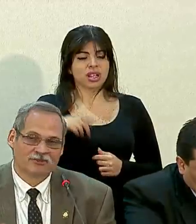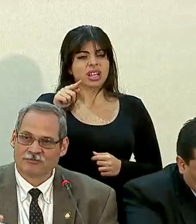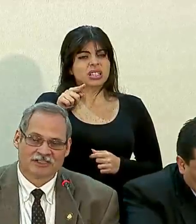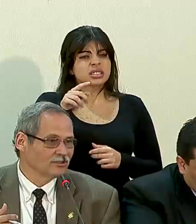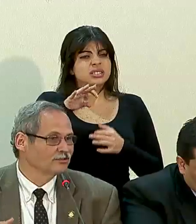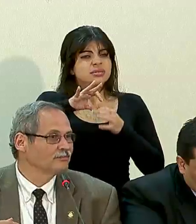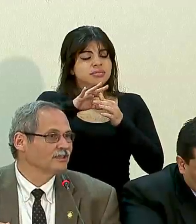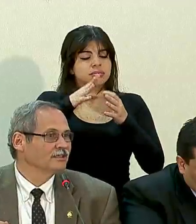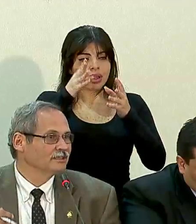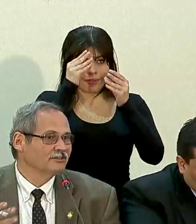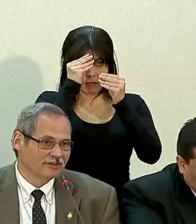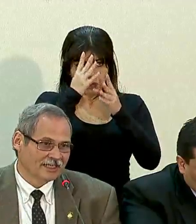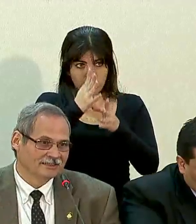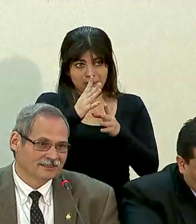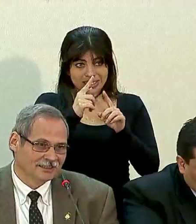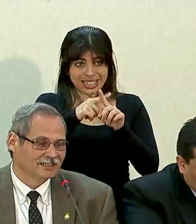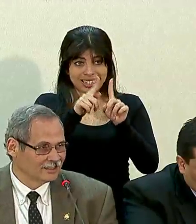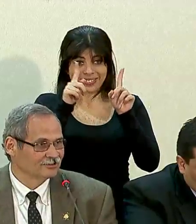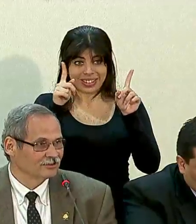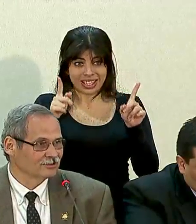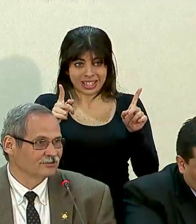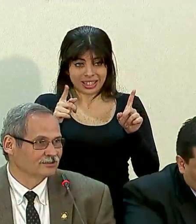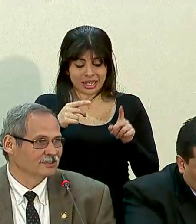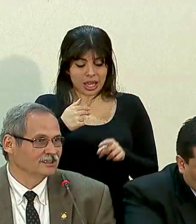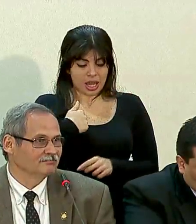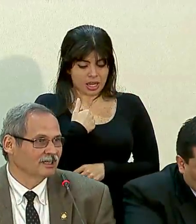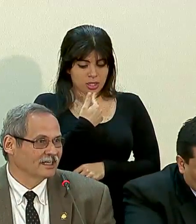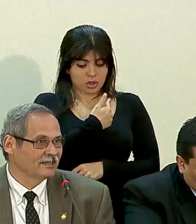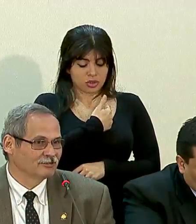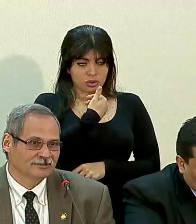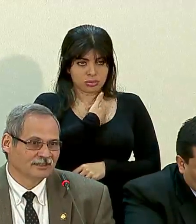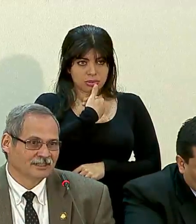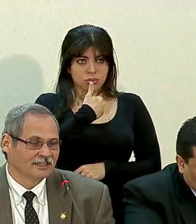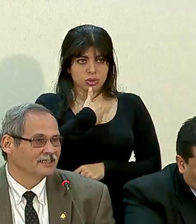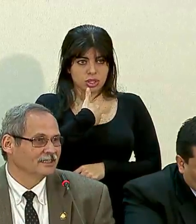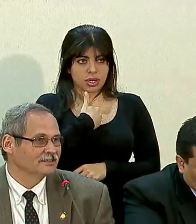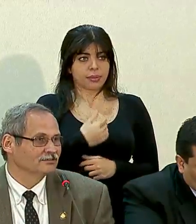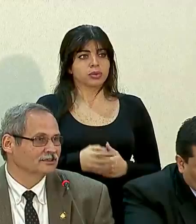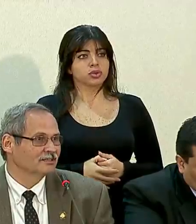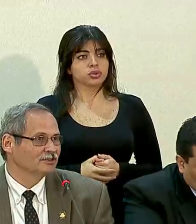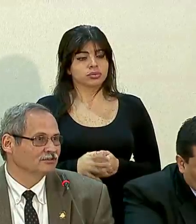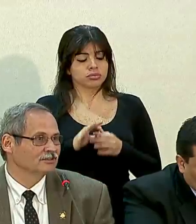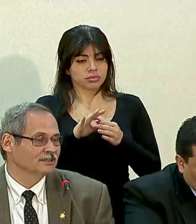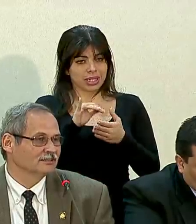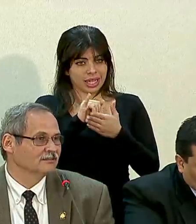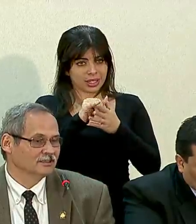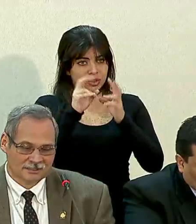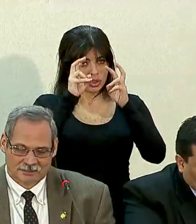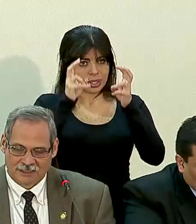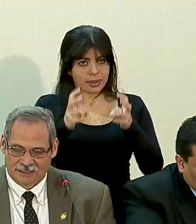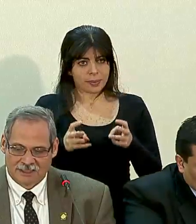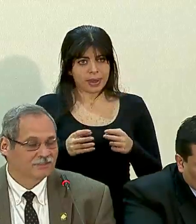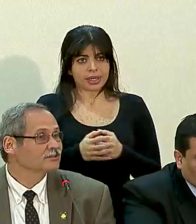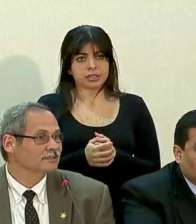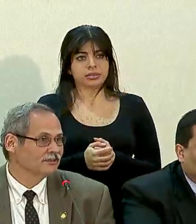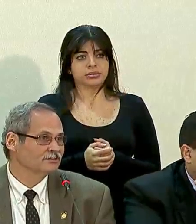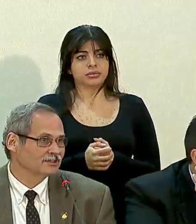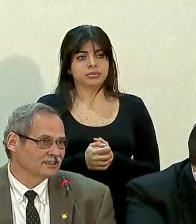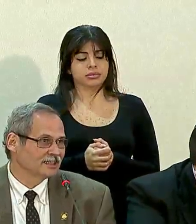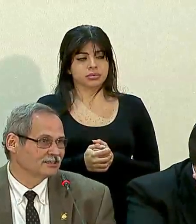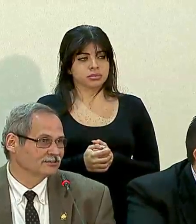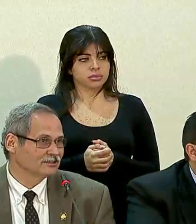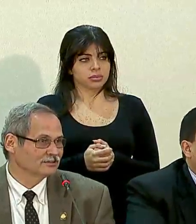corresponden a información diferente a la que nosotros manejamos en estos términos sanitarios